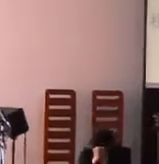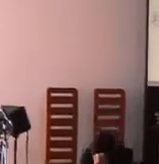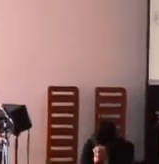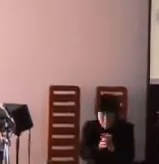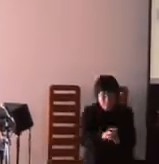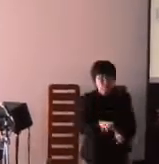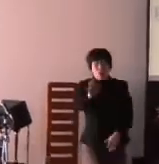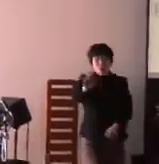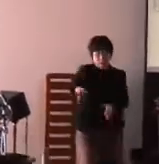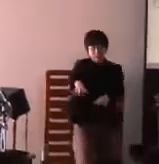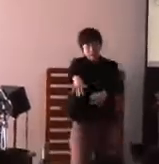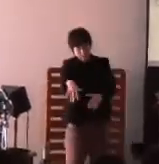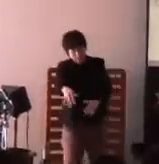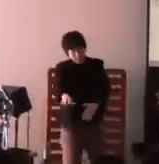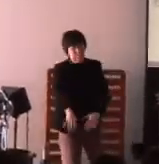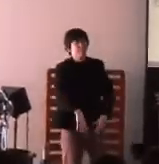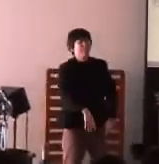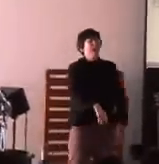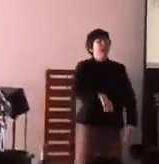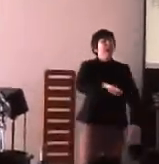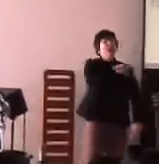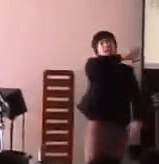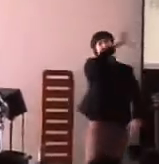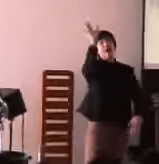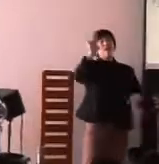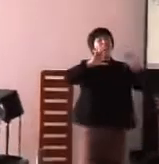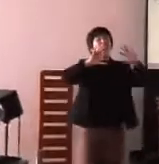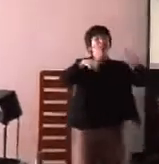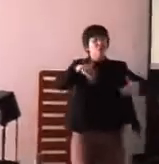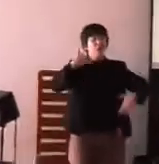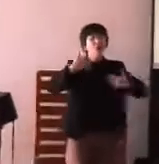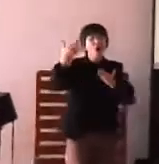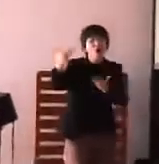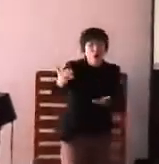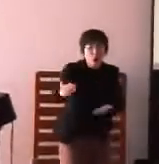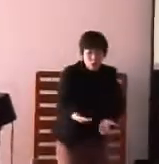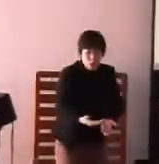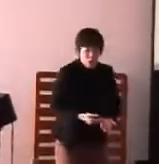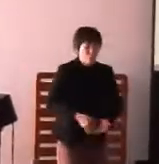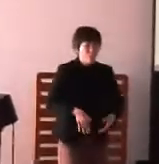国にどうぞ、今からお話します。